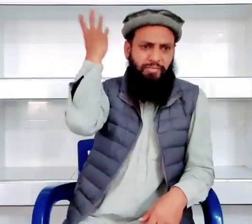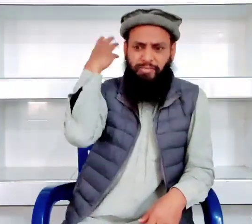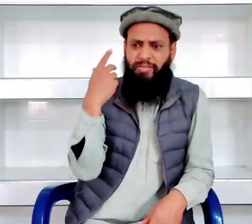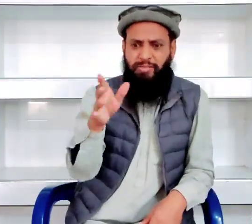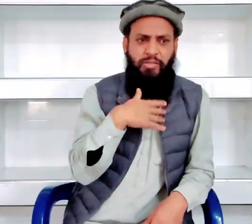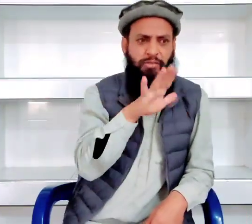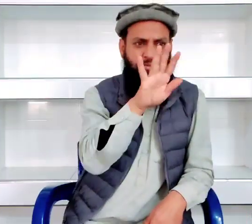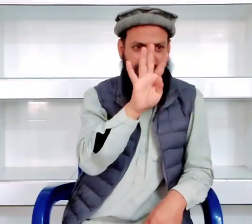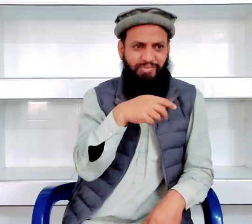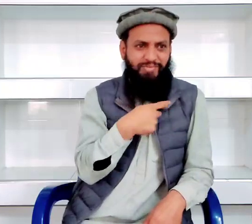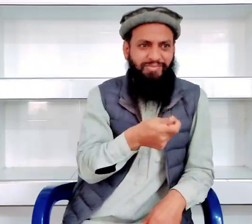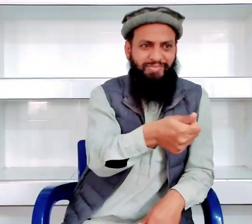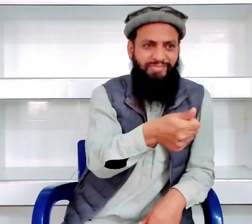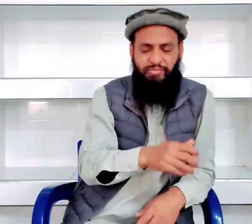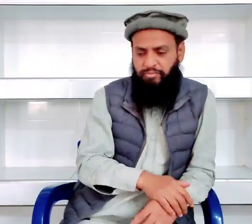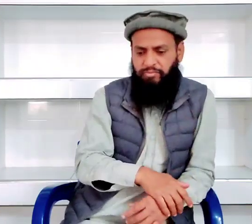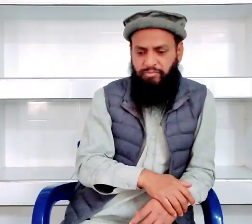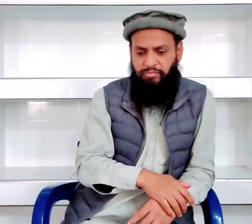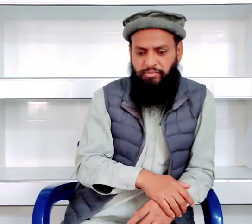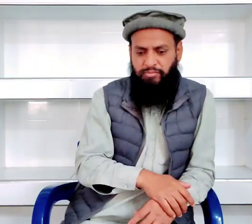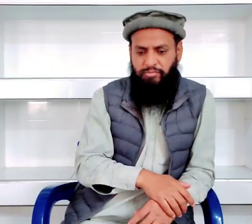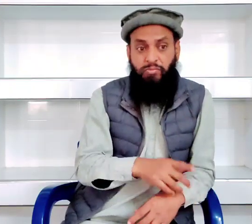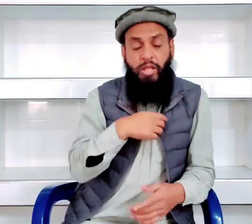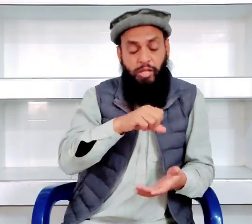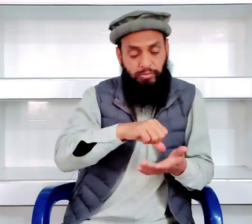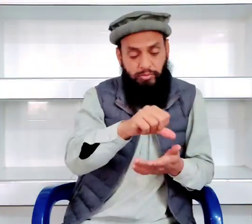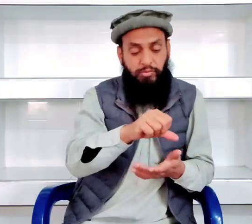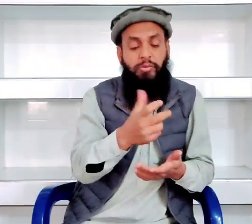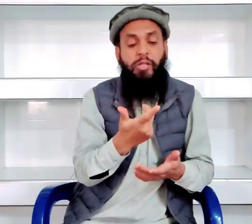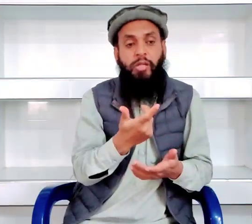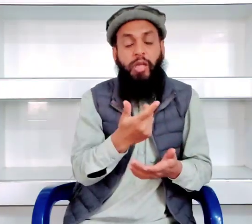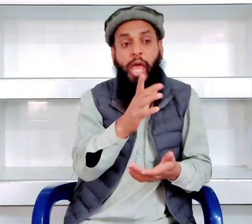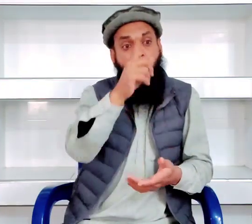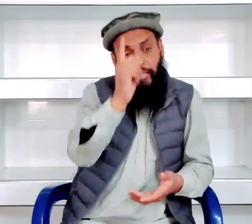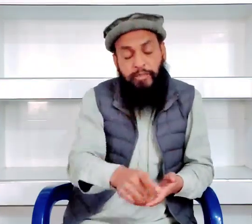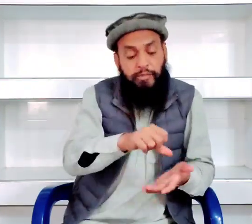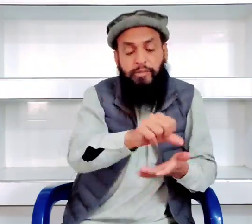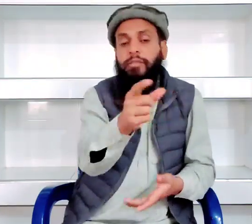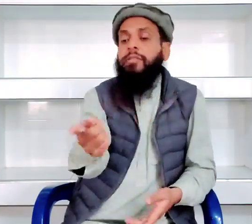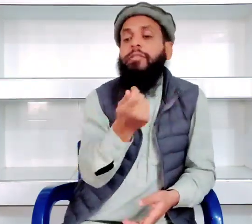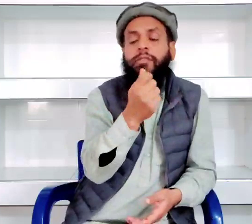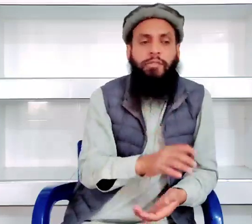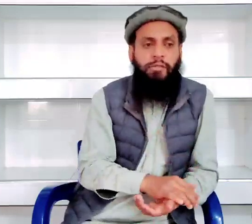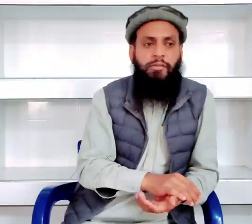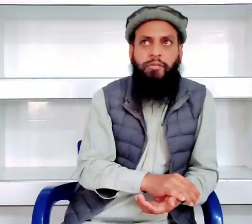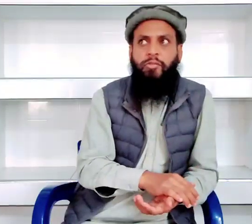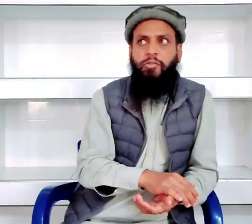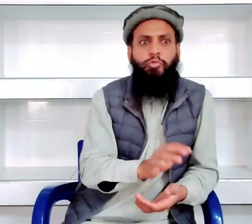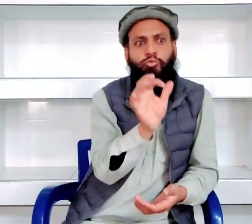آخیا تھا کہ یہ چیز جڑی ہے انہیں دیے ہوں تو اگر تو انہیں دیے تو کل اگر یہ پیسے دے رہے مہینے بعد پیسے دے تو پھر